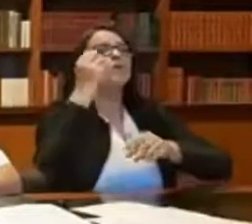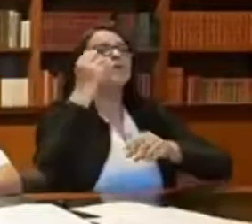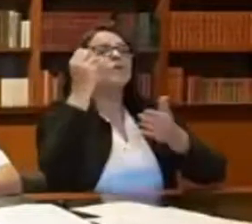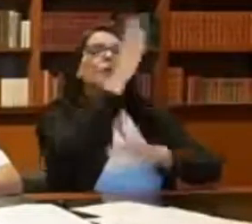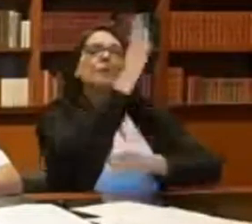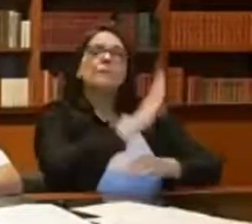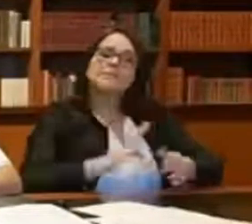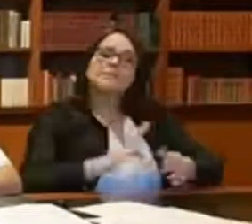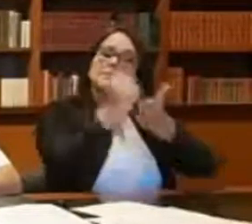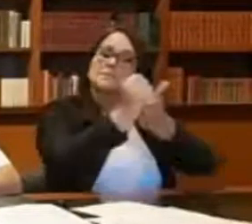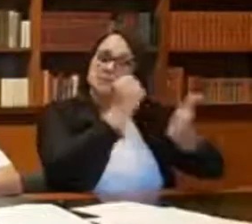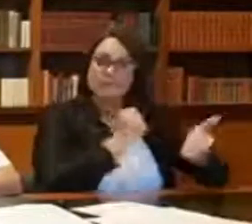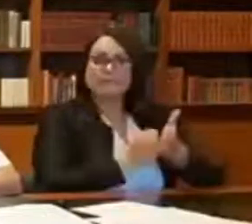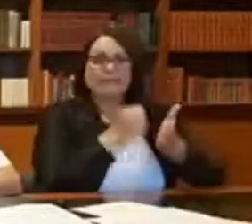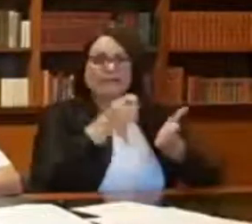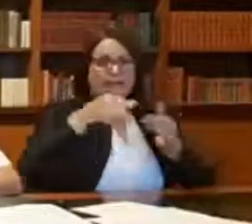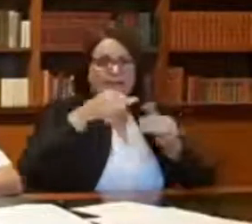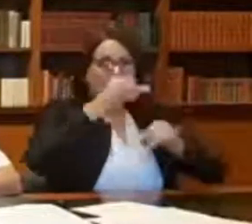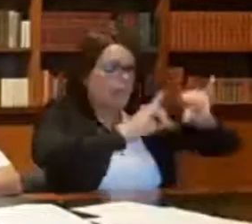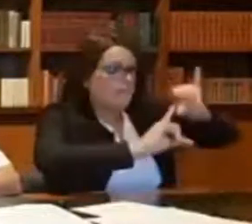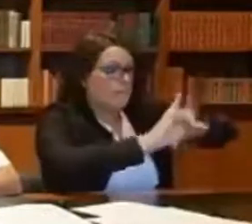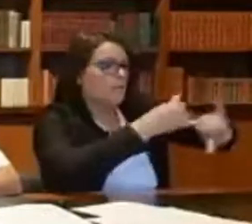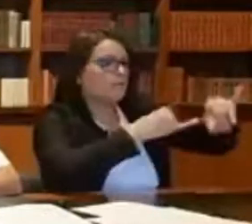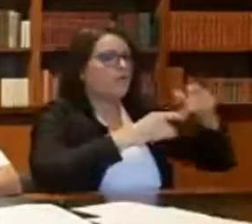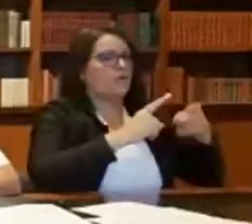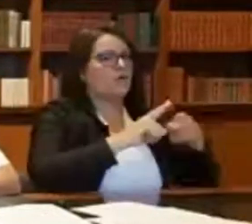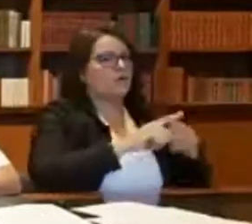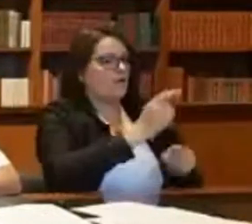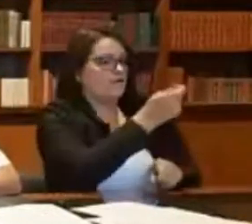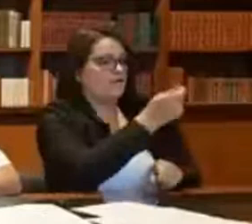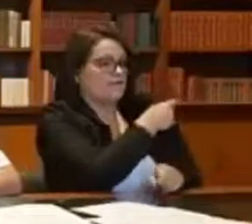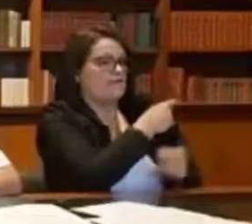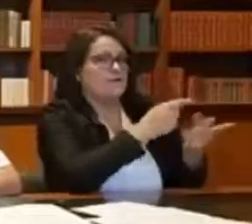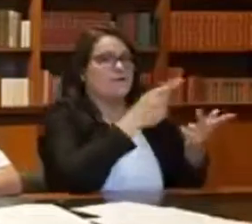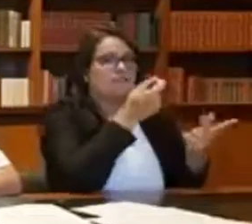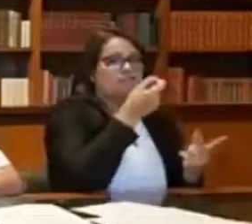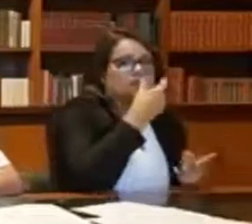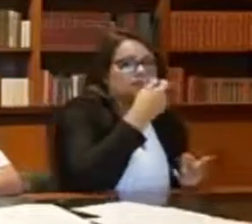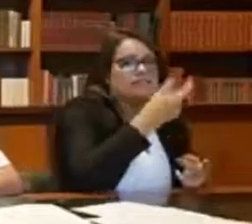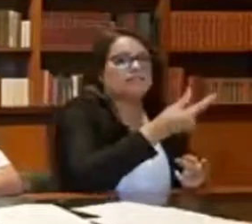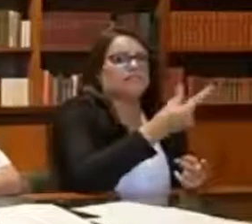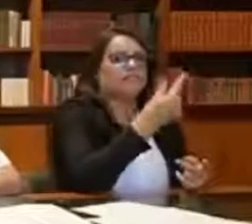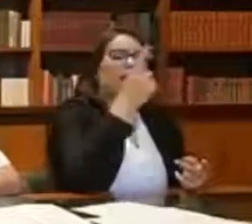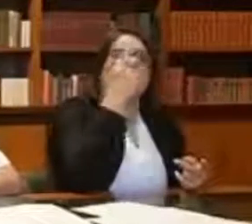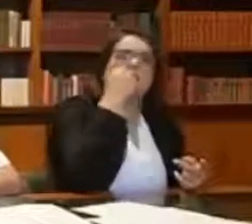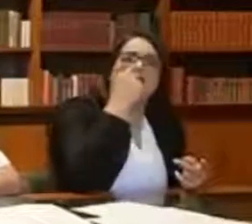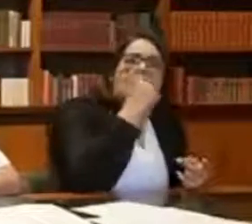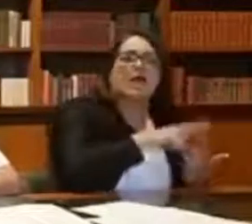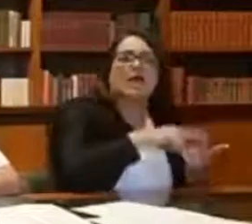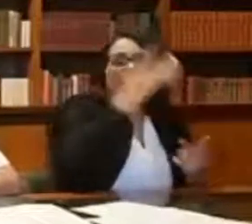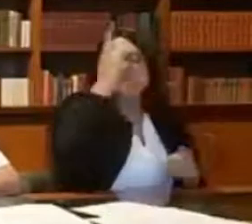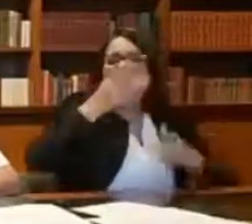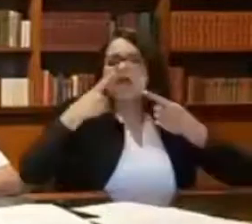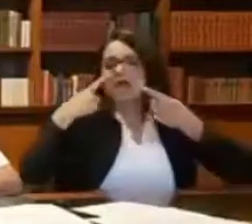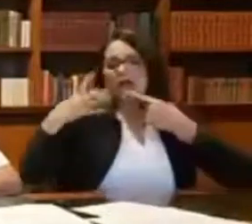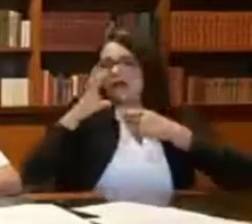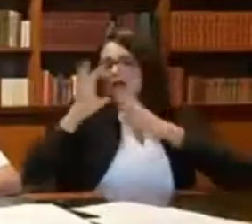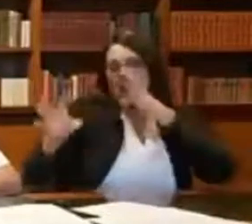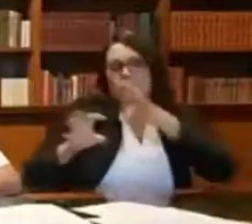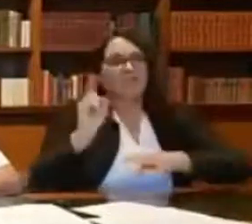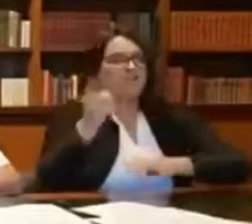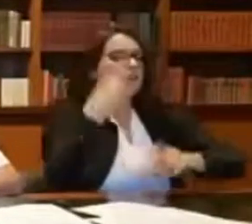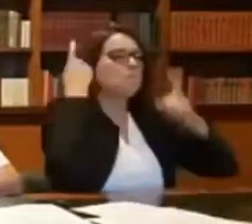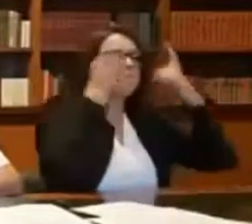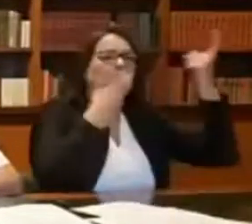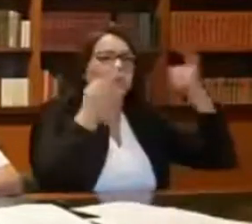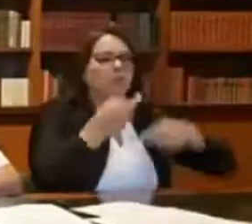laboratórios buscando vacinas. Alguns temem e dizem que nós não nos preocupávamos com vacina. Só no passado, Pedro, foram três